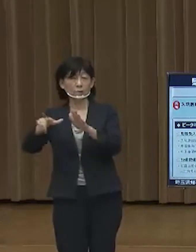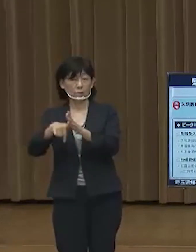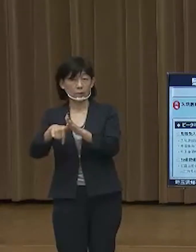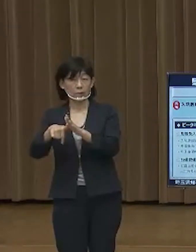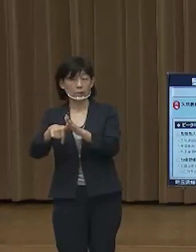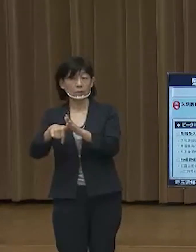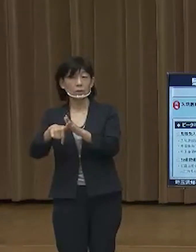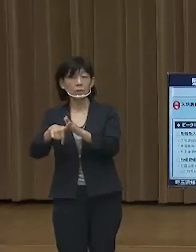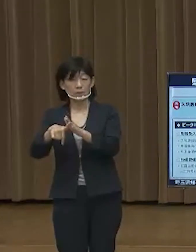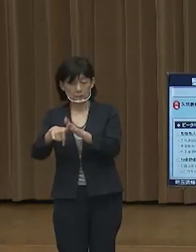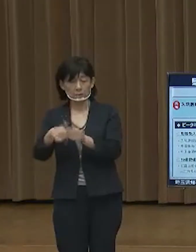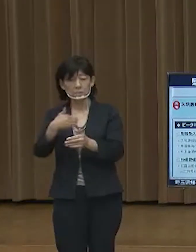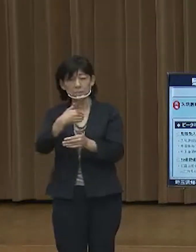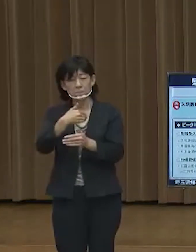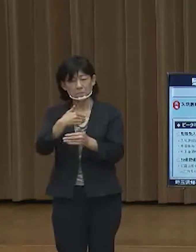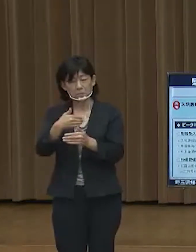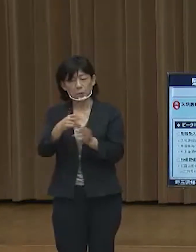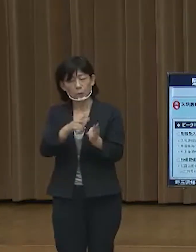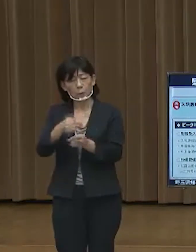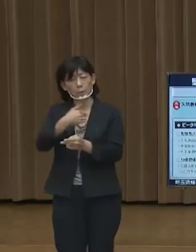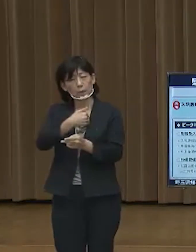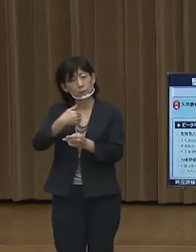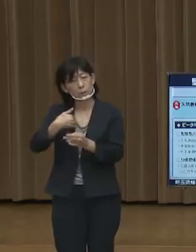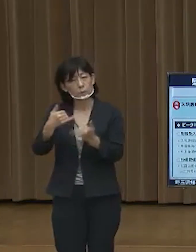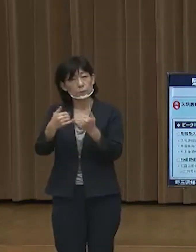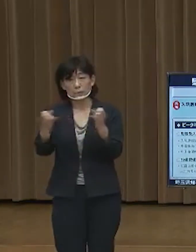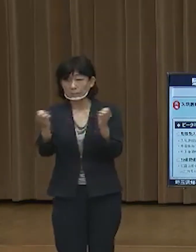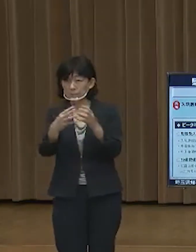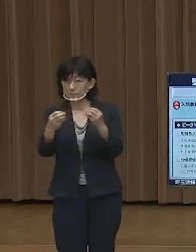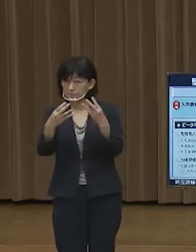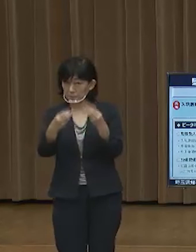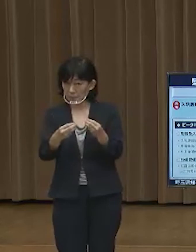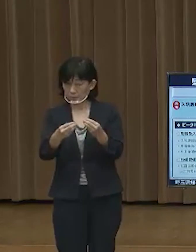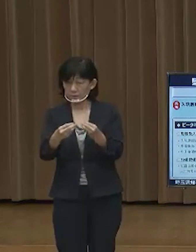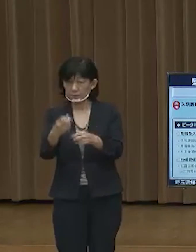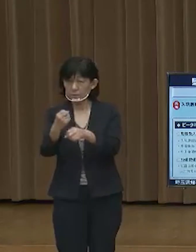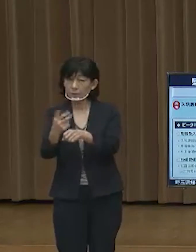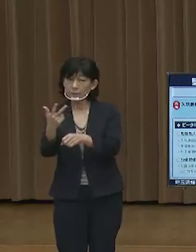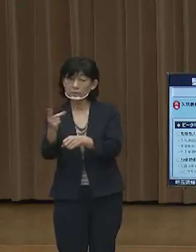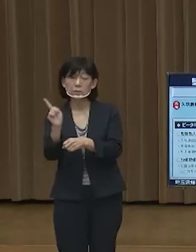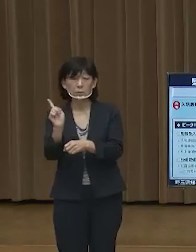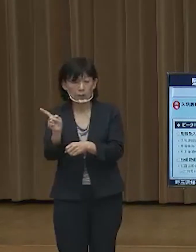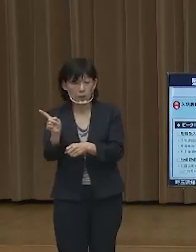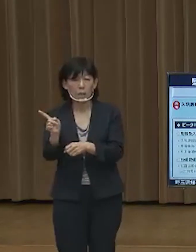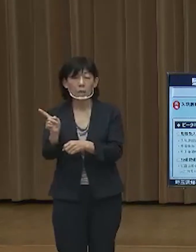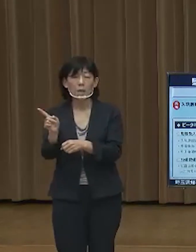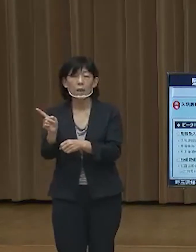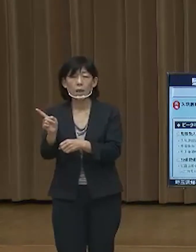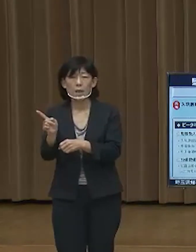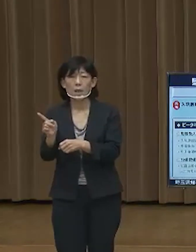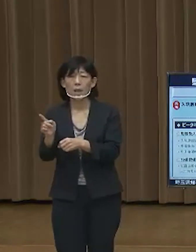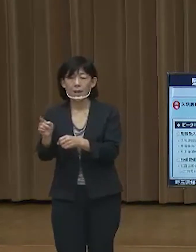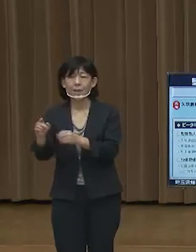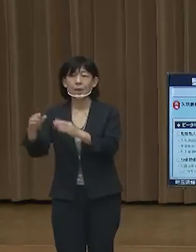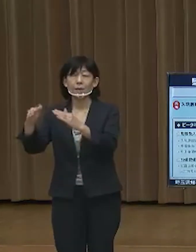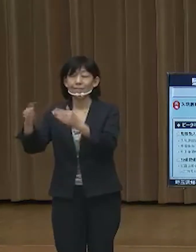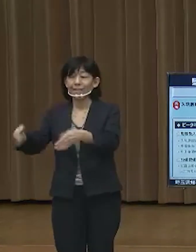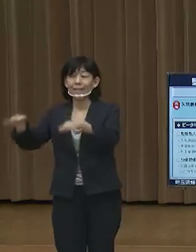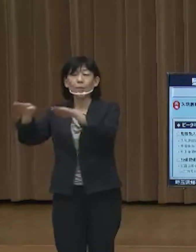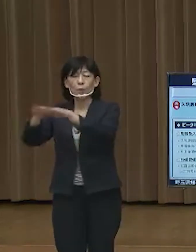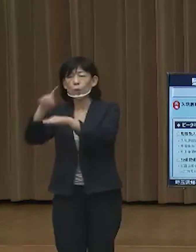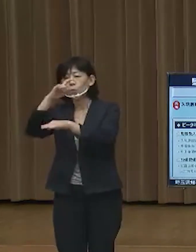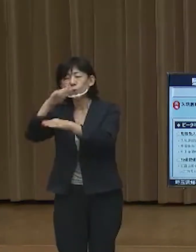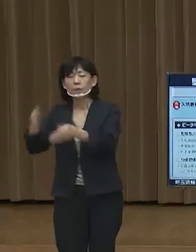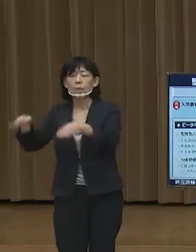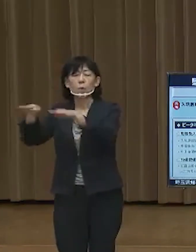ますというようなお話もありました。埼玉市としては、もしもの時に備えて今年度中は解体しないで待っているというような状況なん